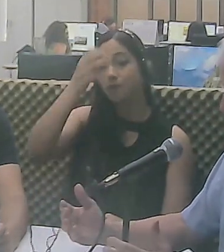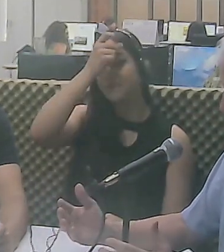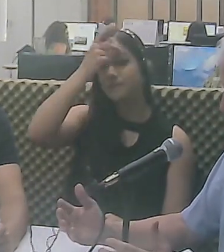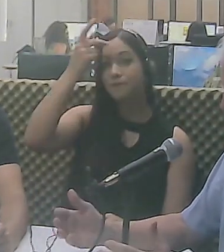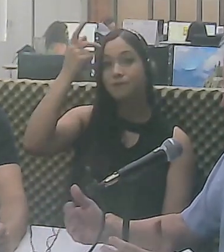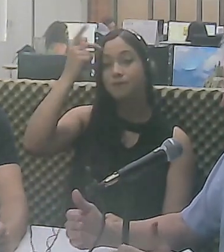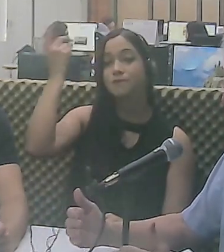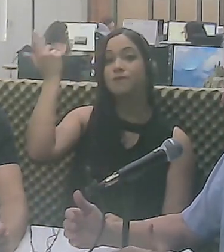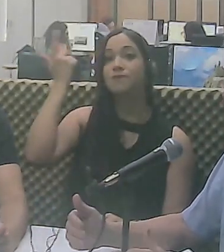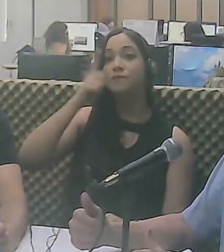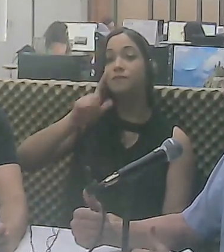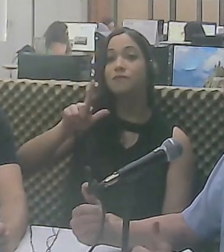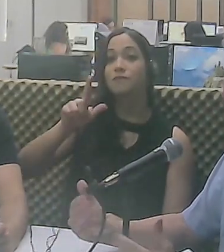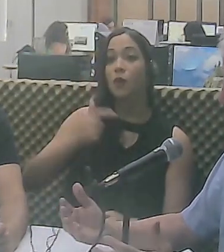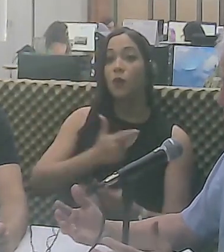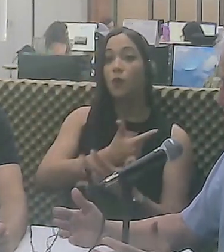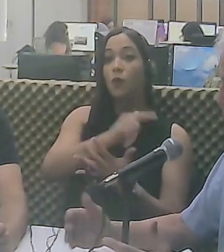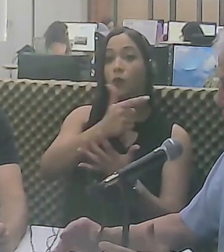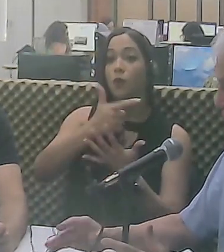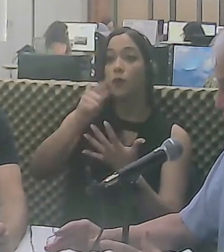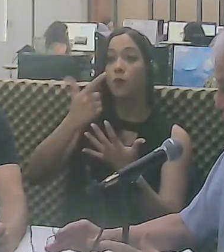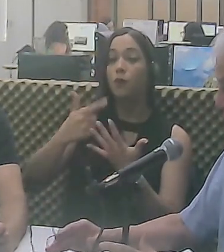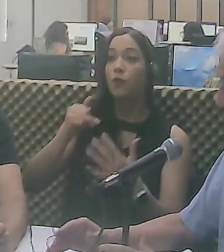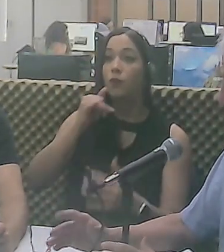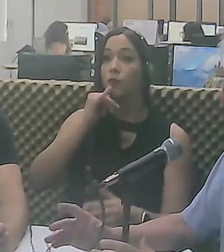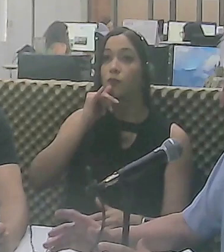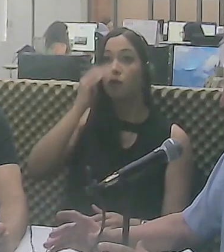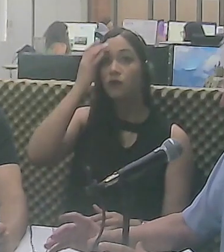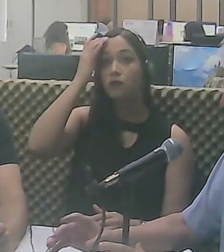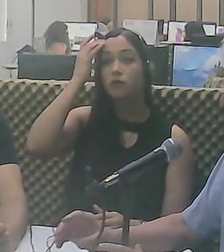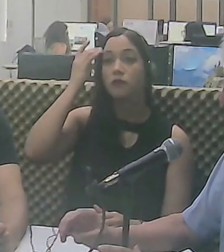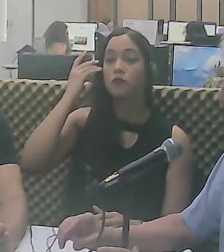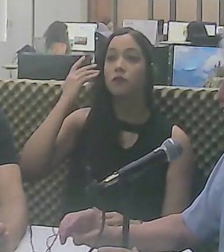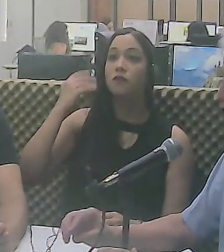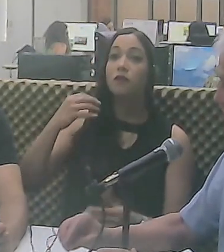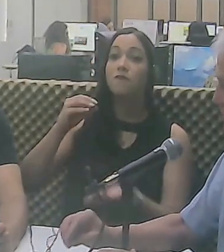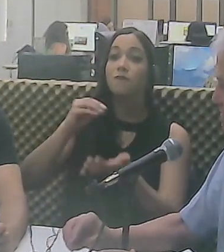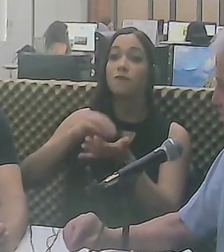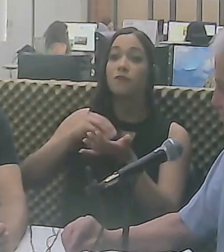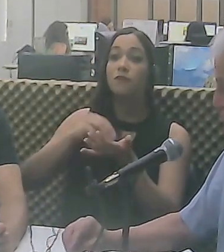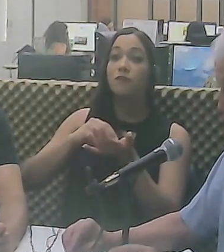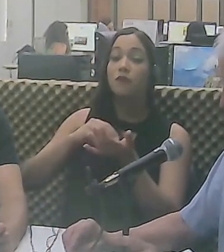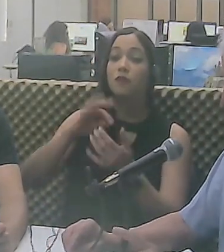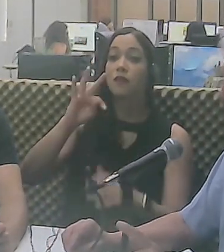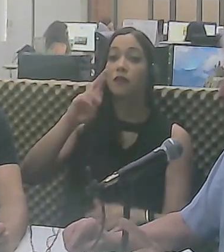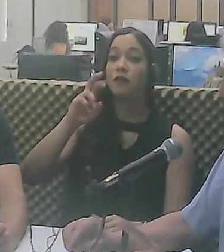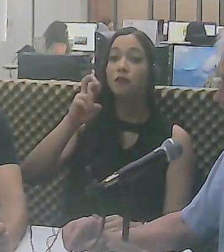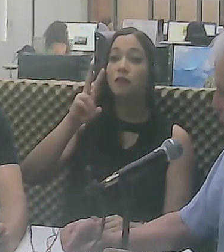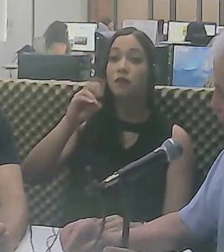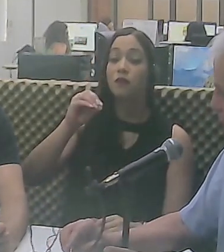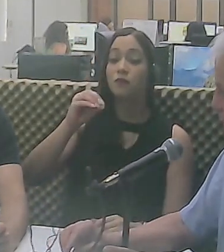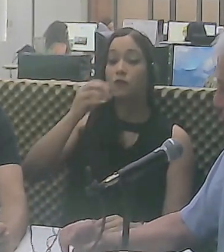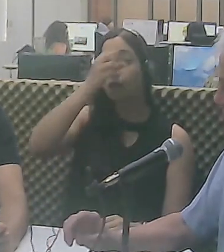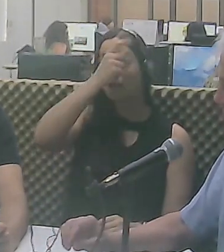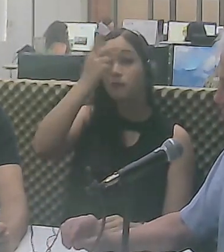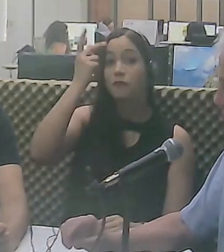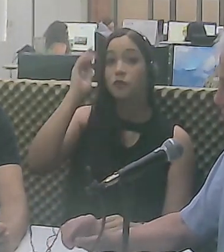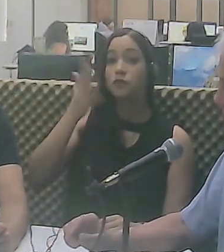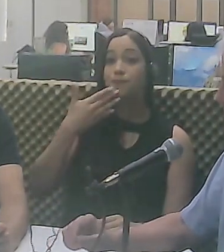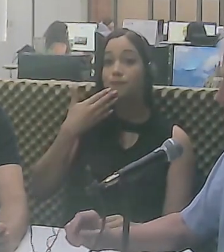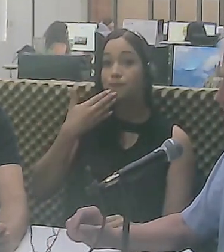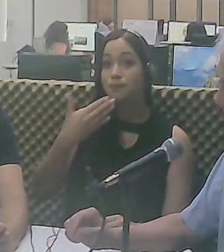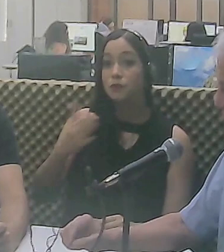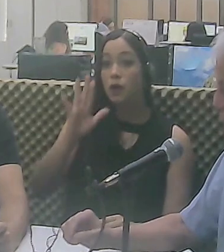pudesse buscar agora outras inovações como por exemplo falta ainda iluminar os Trevos da cidade de Uberlândia que o prefeito já determinou para